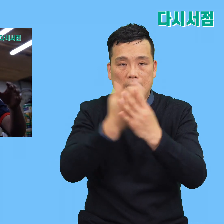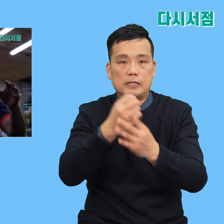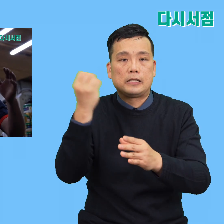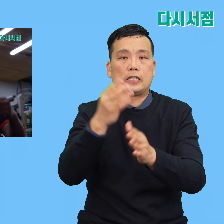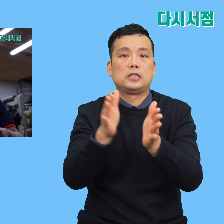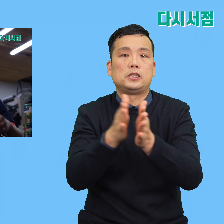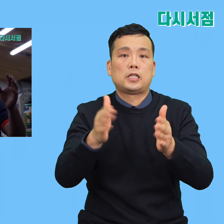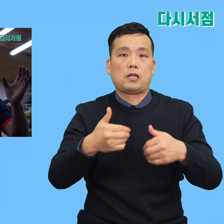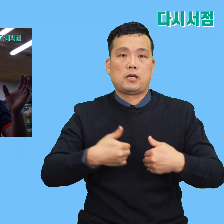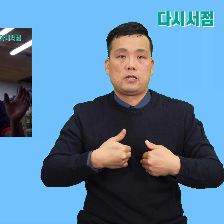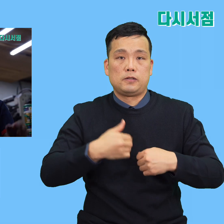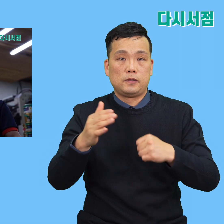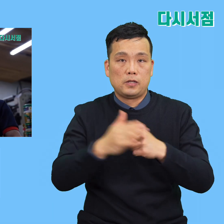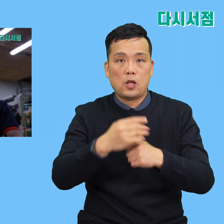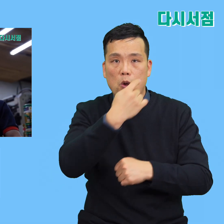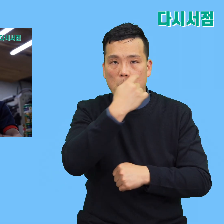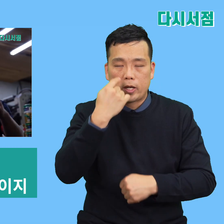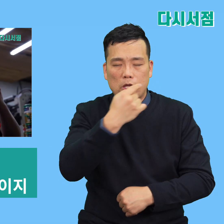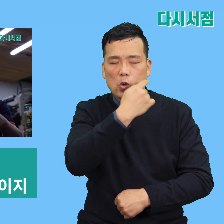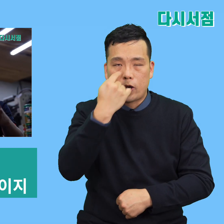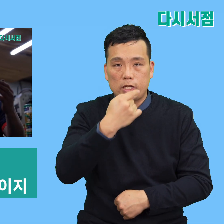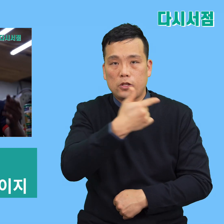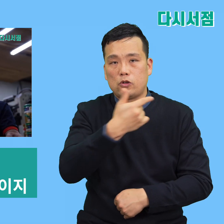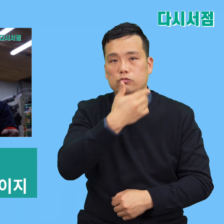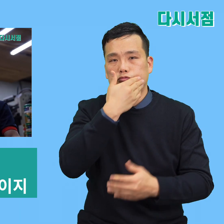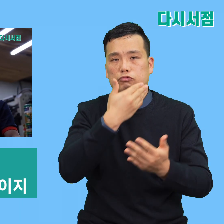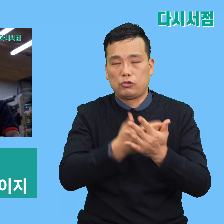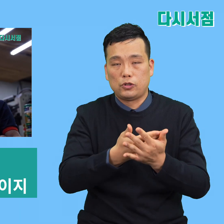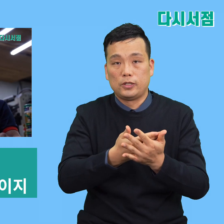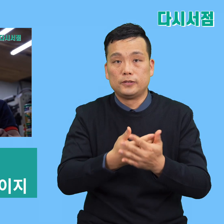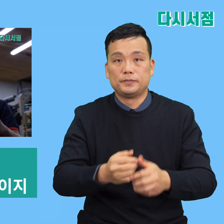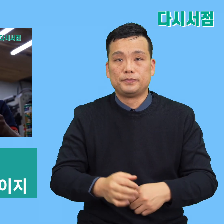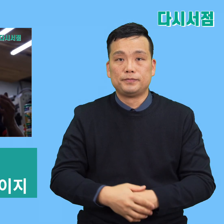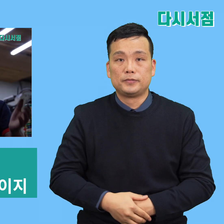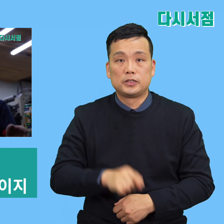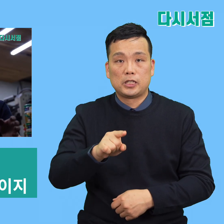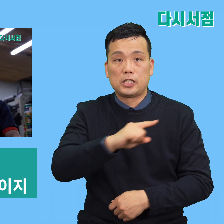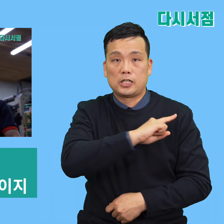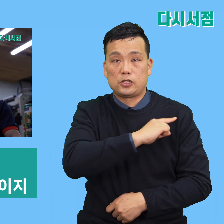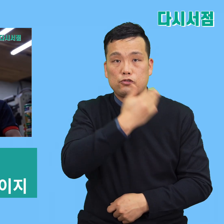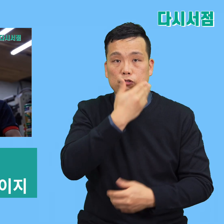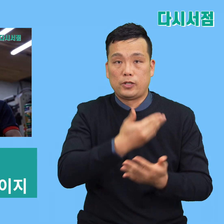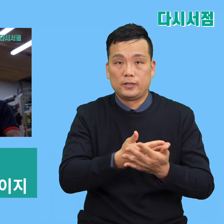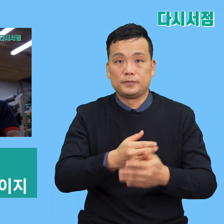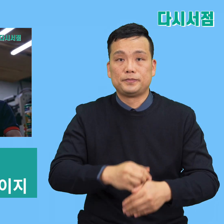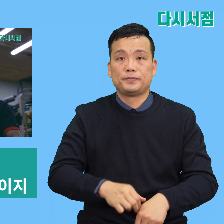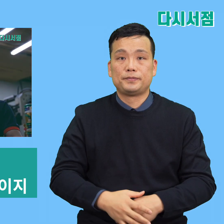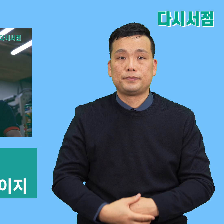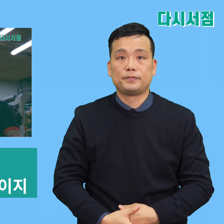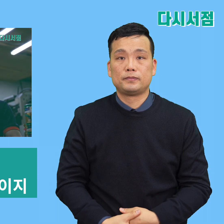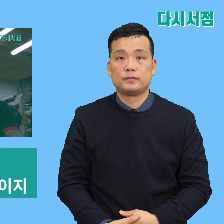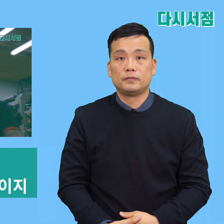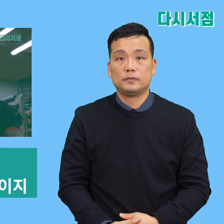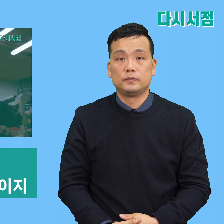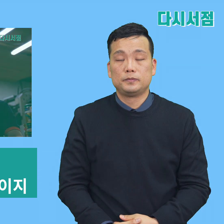그러니까 확인해보고 또 한번 확인해보고 또 물어보고 그게 가장 중요한 방법이에요.